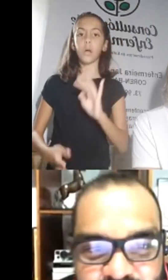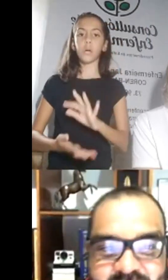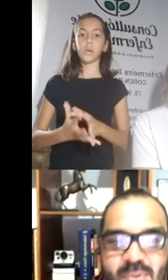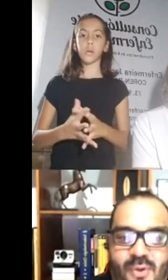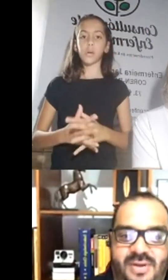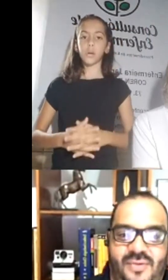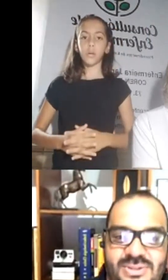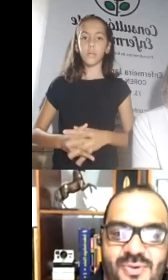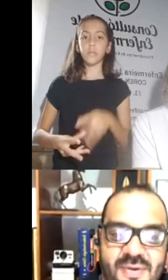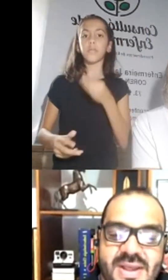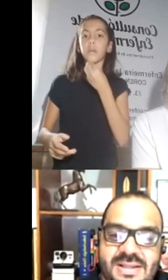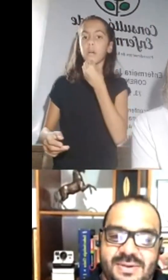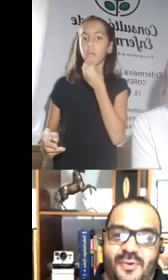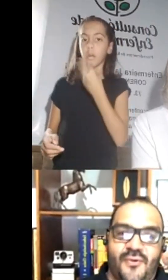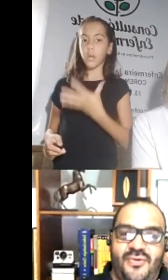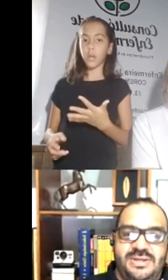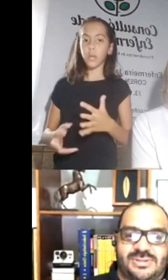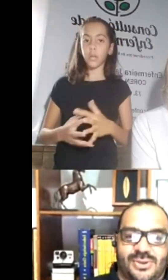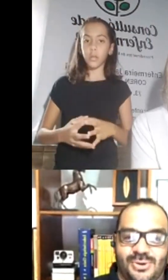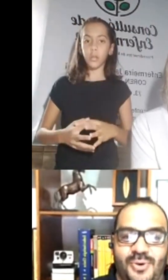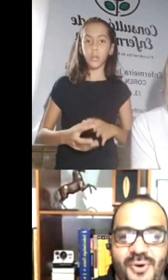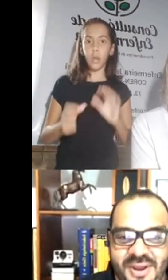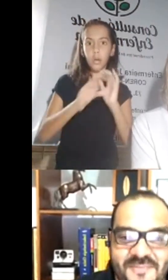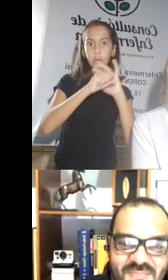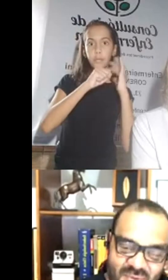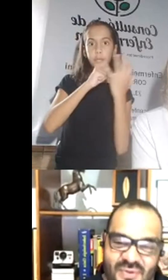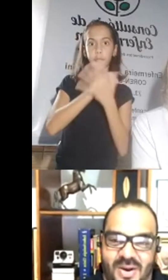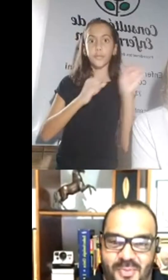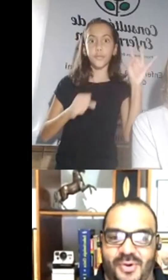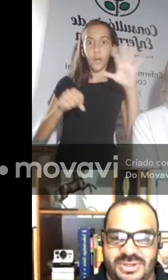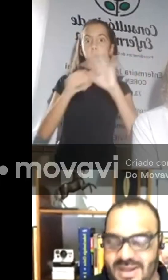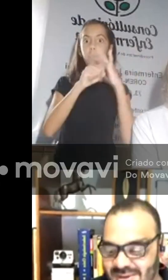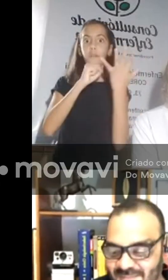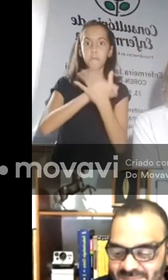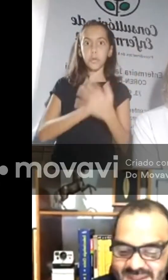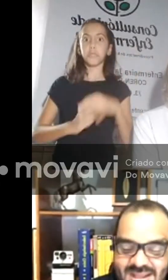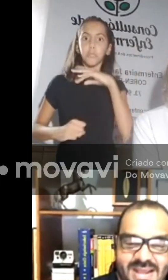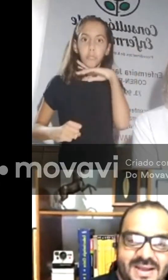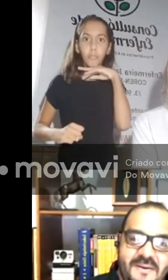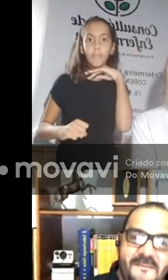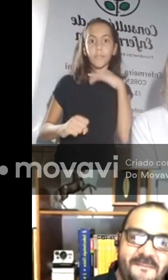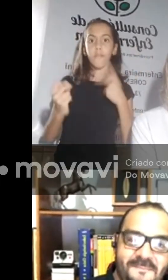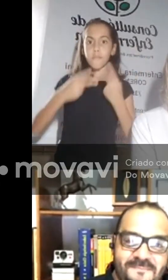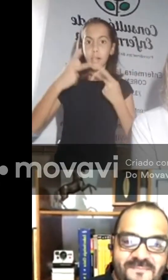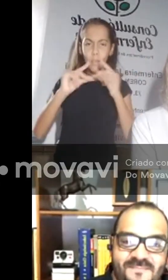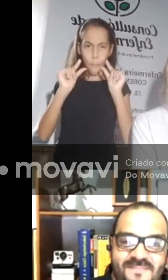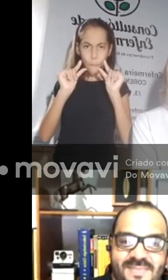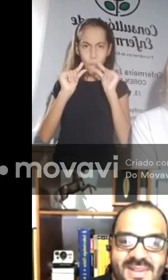pouco de coisa boa, em vez do Covid só tudo ruim. Vamos falar um pouco, Jana?